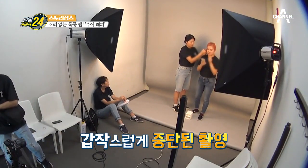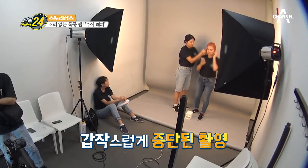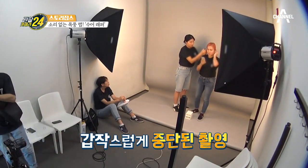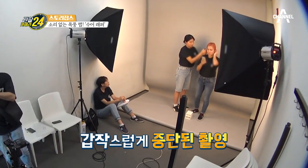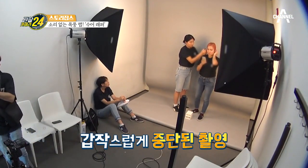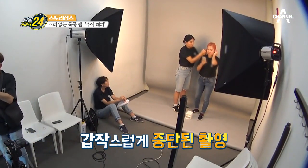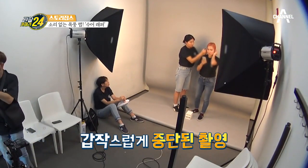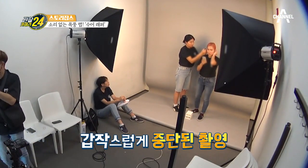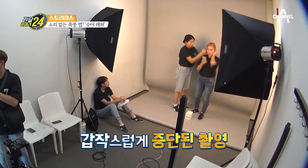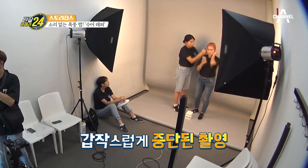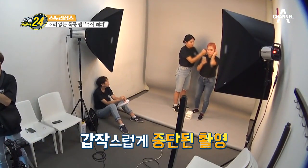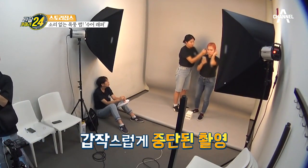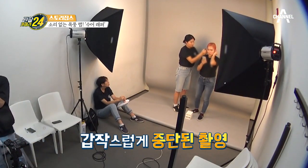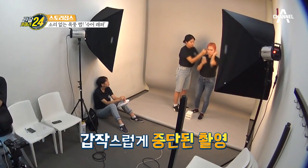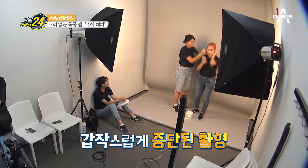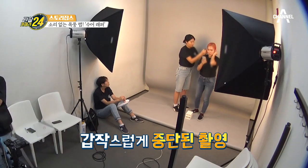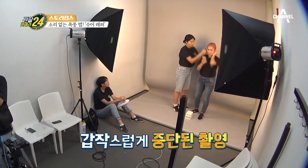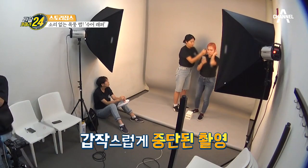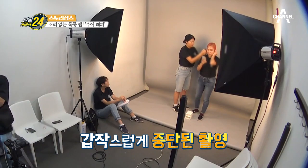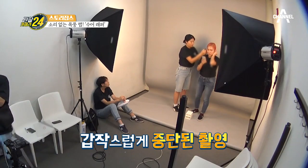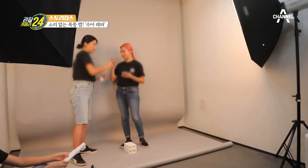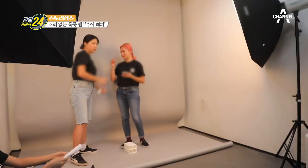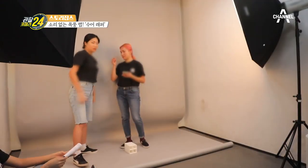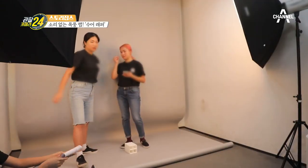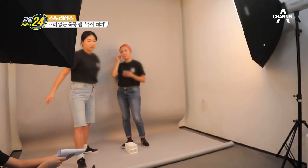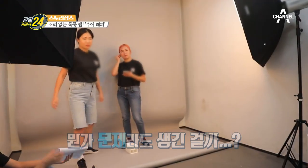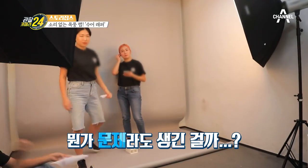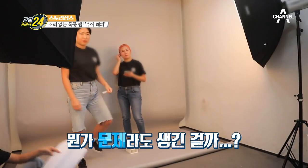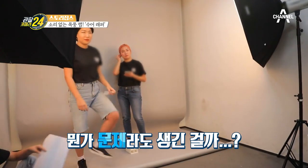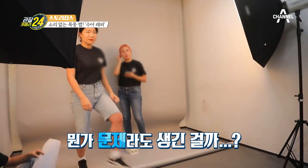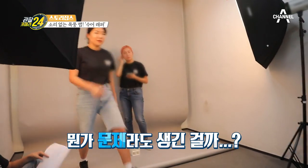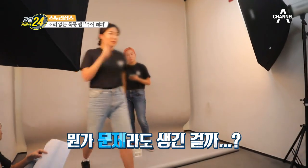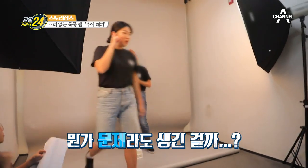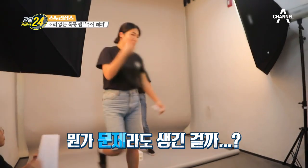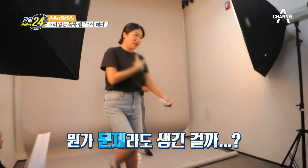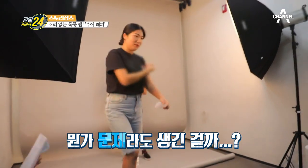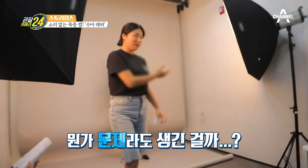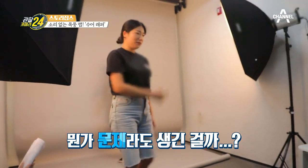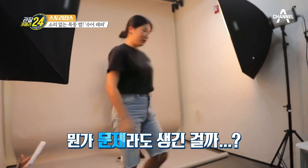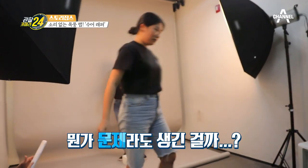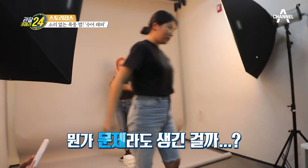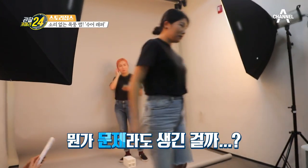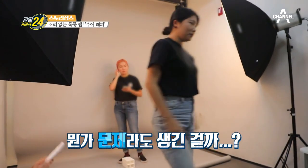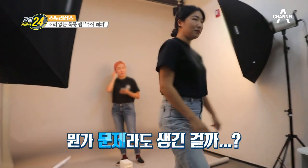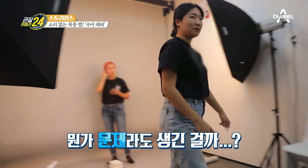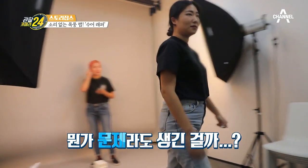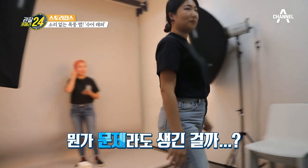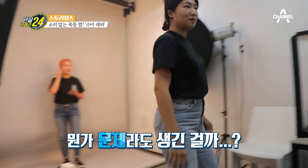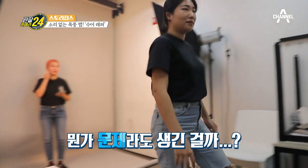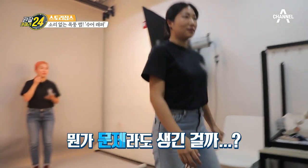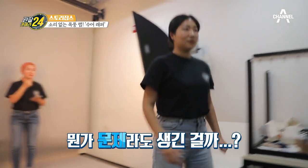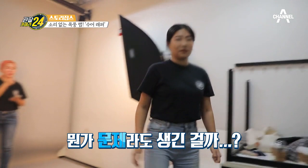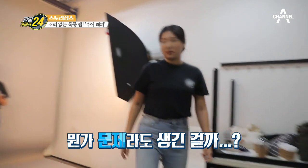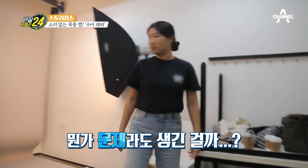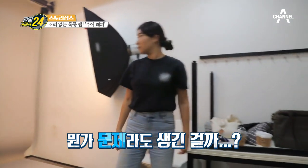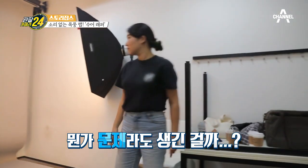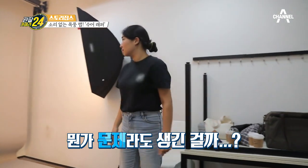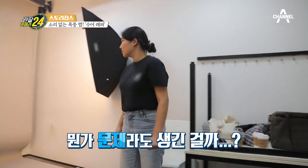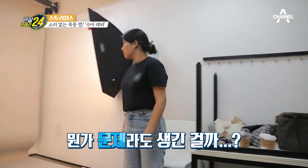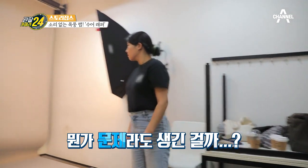그런데 소개 끝났는데도 여전히 서 있는 린다 지. 이 분위기 뭔가 잘못됐다. 도대체 무슨